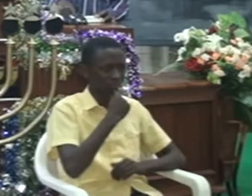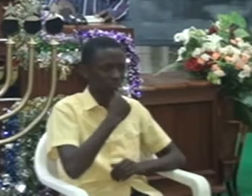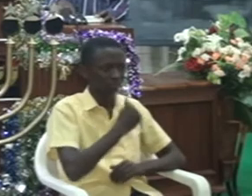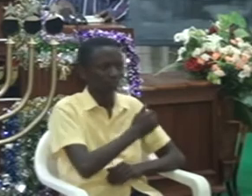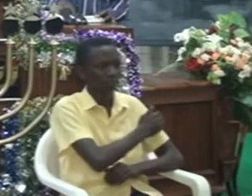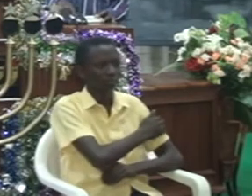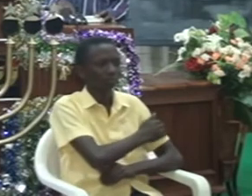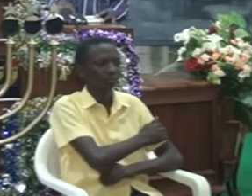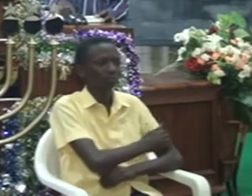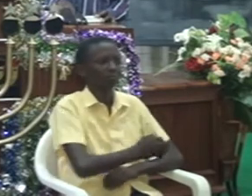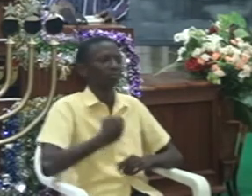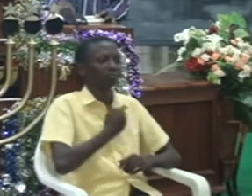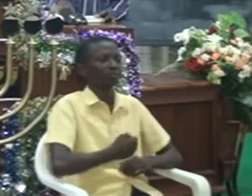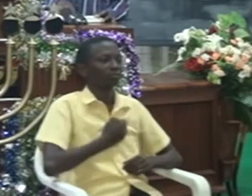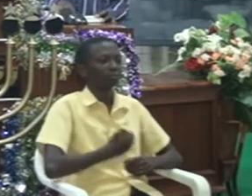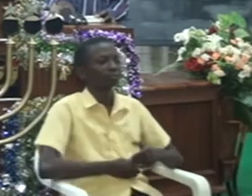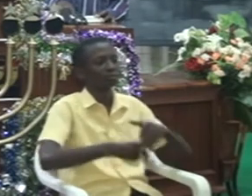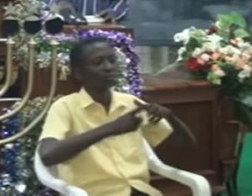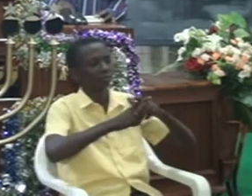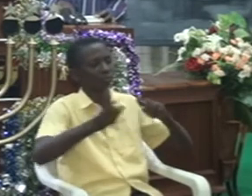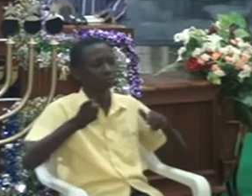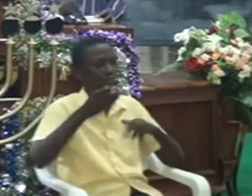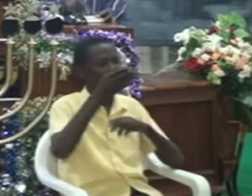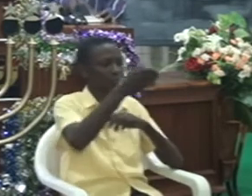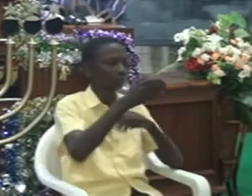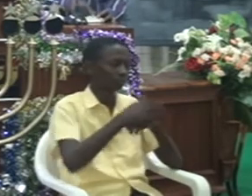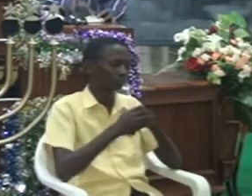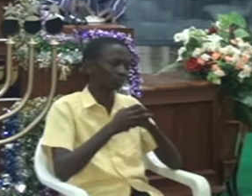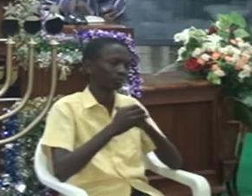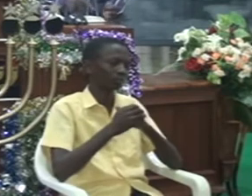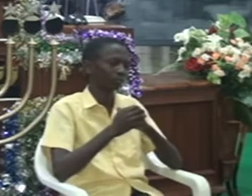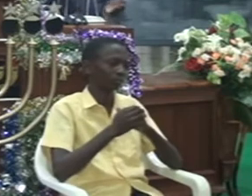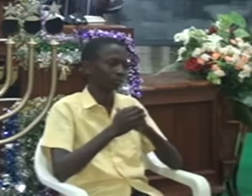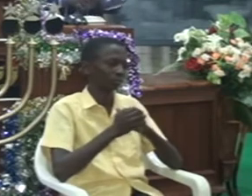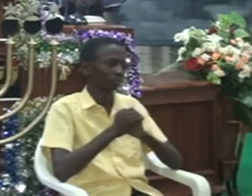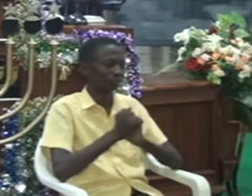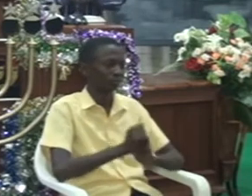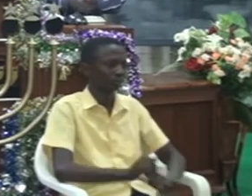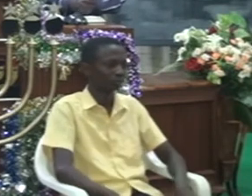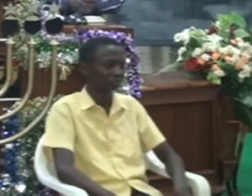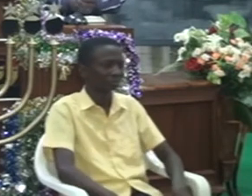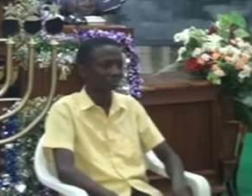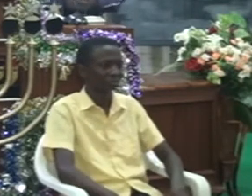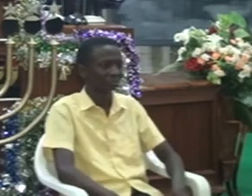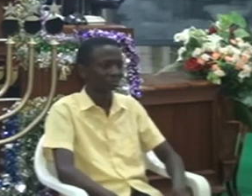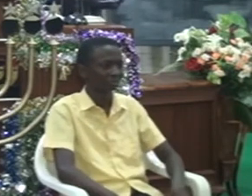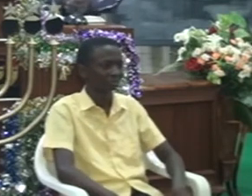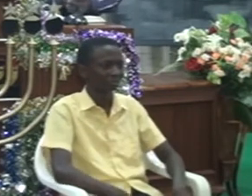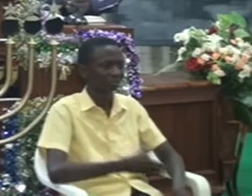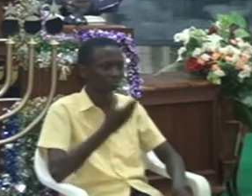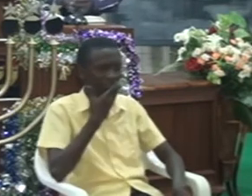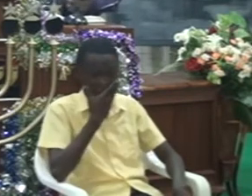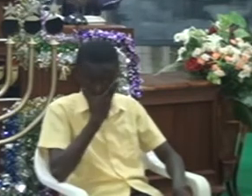et le jugement s'enfuiront. Na wale waliokombolewa na Bwana